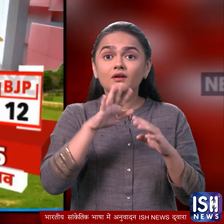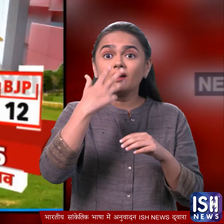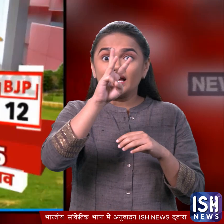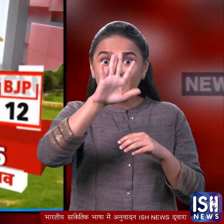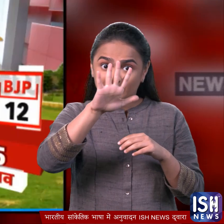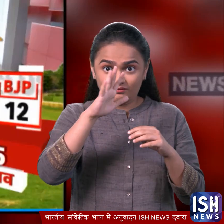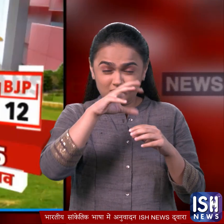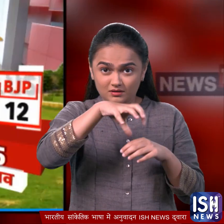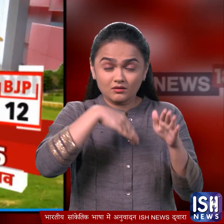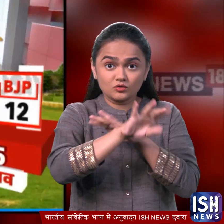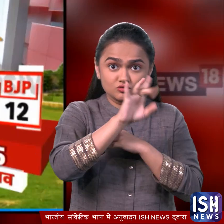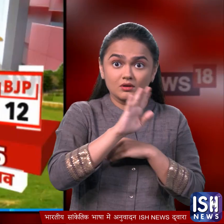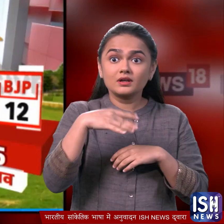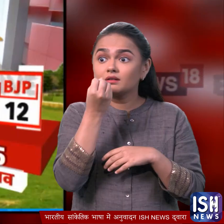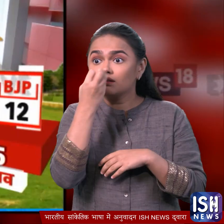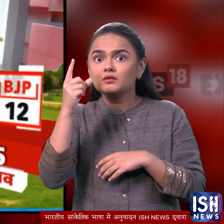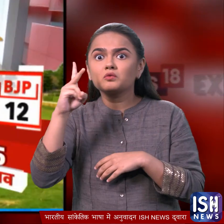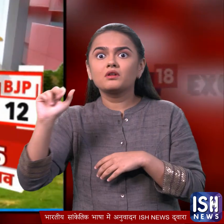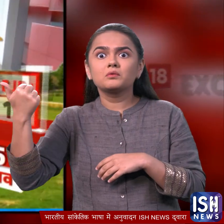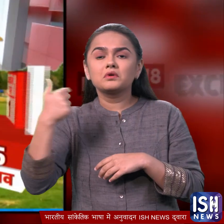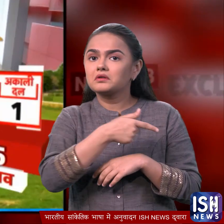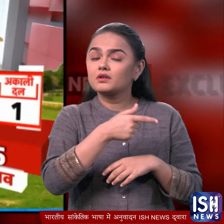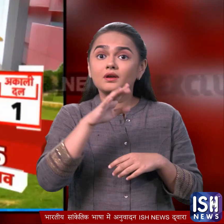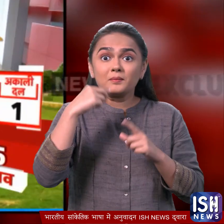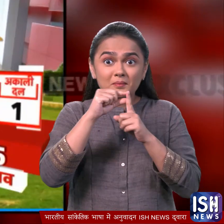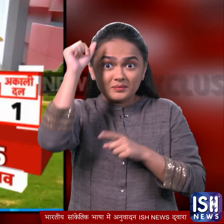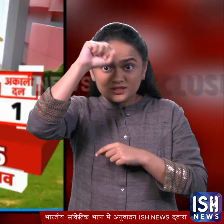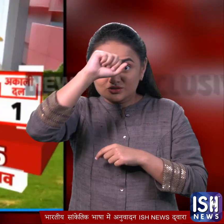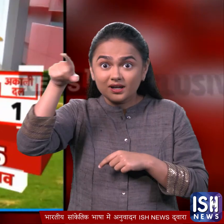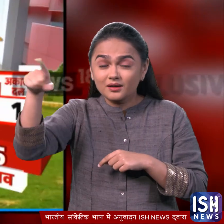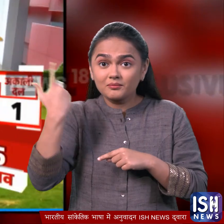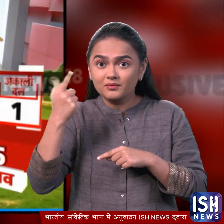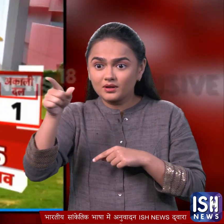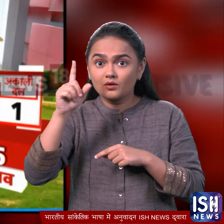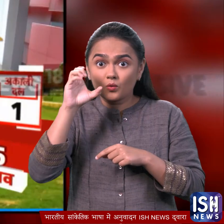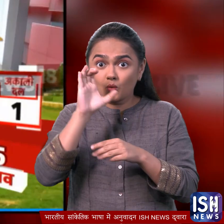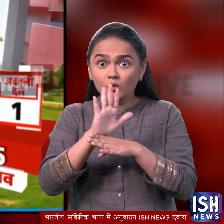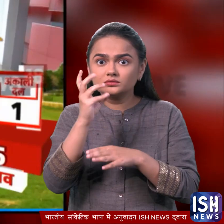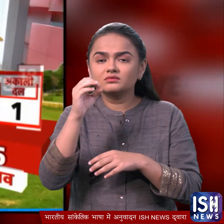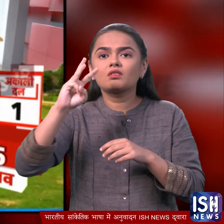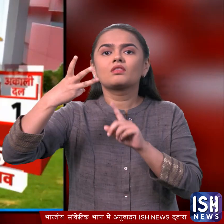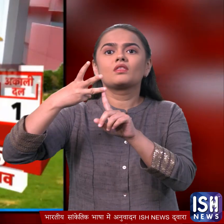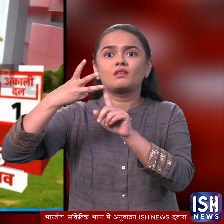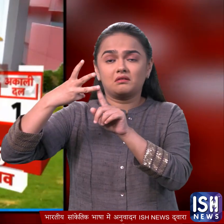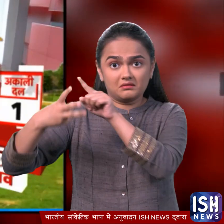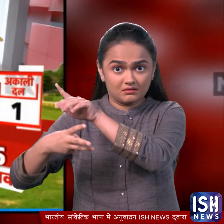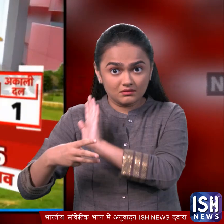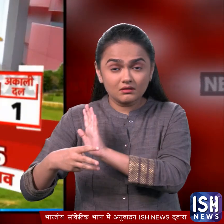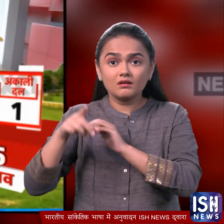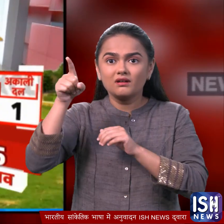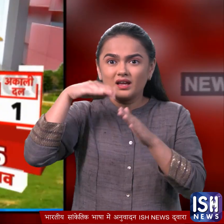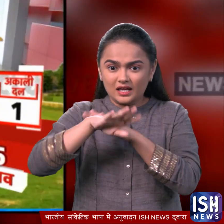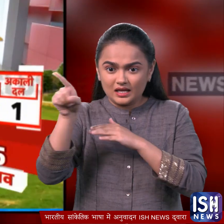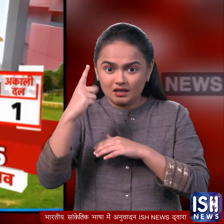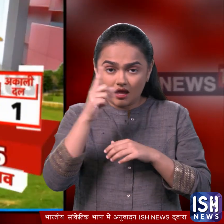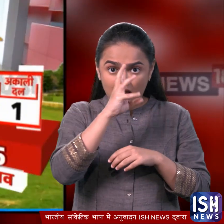35 वार्ड में 14 और बीजेपी ने 12 सीटें जीती, जबकि पंजाब की सत्ताधारी पार्टी कांग्रेस तीसरे नंबर पर रही। उसके खाते में 8